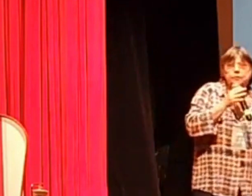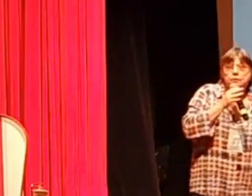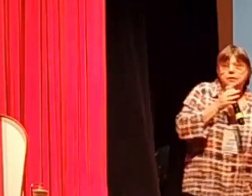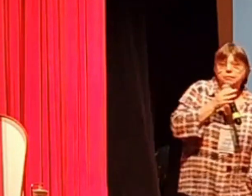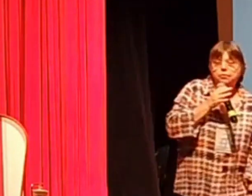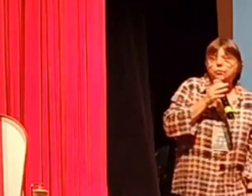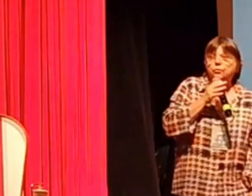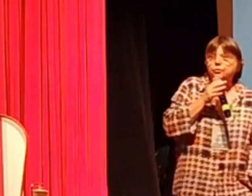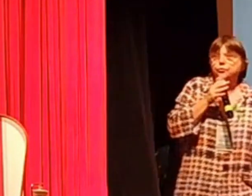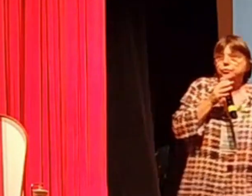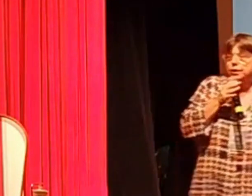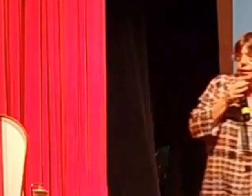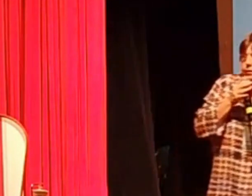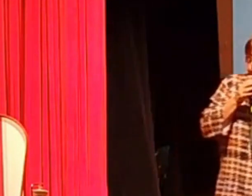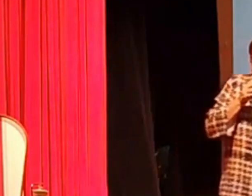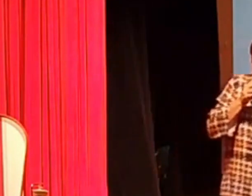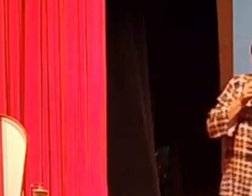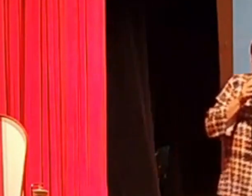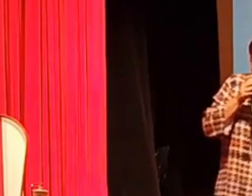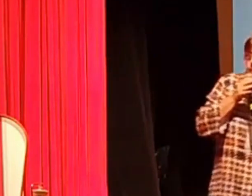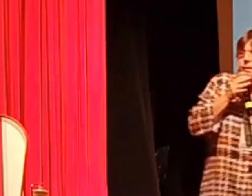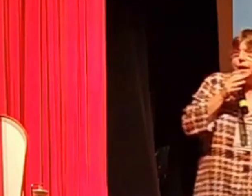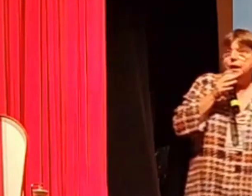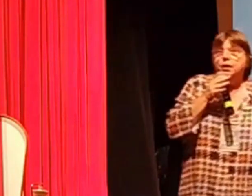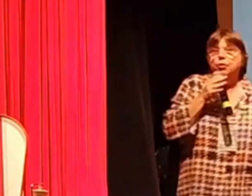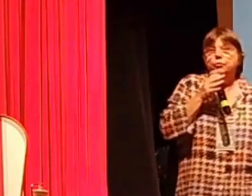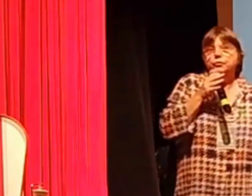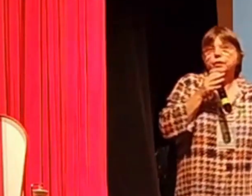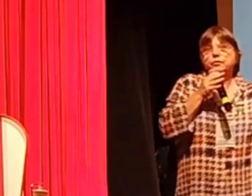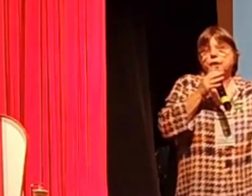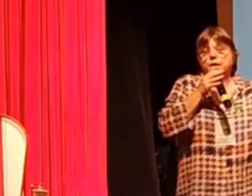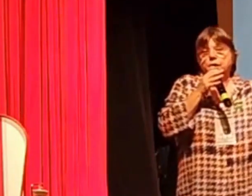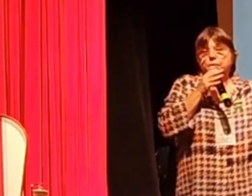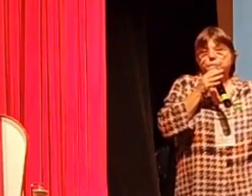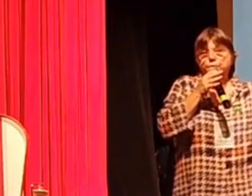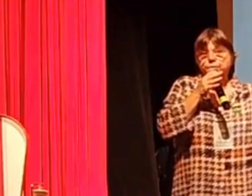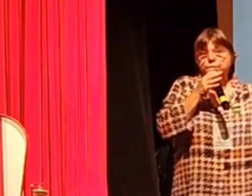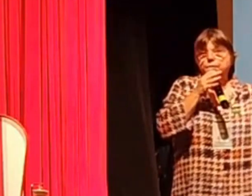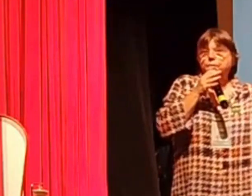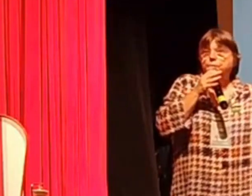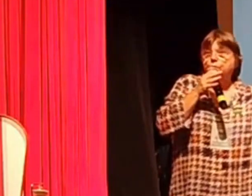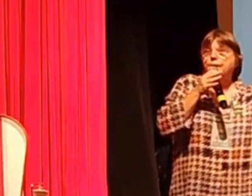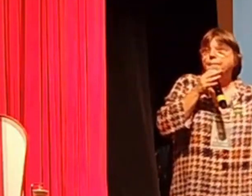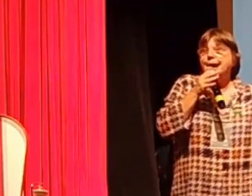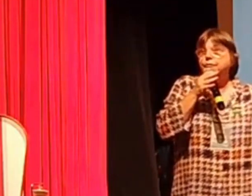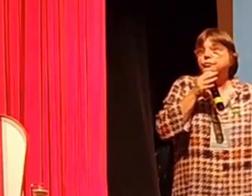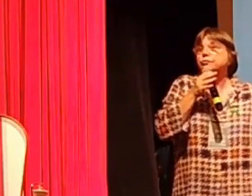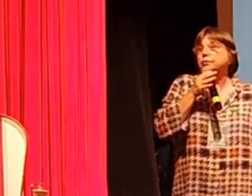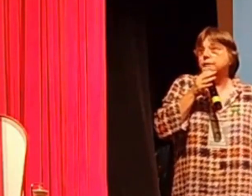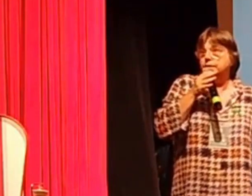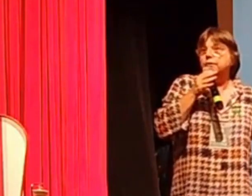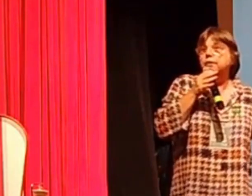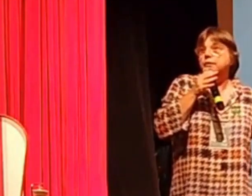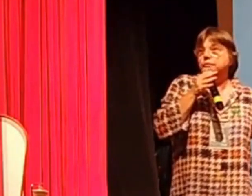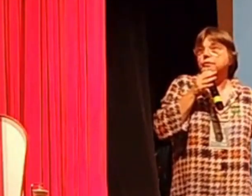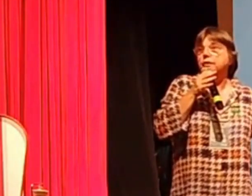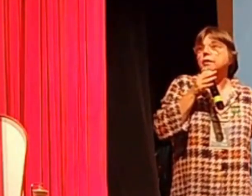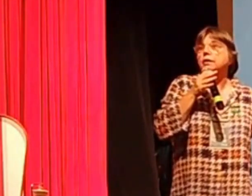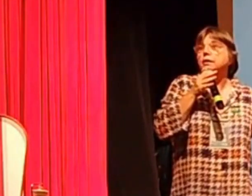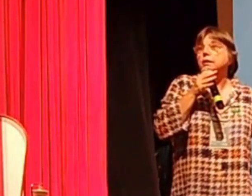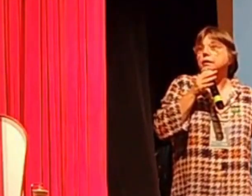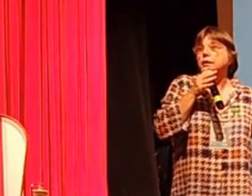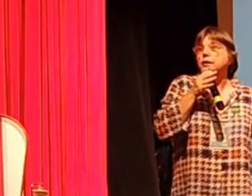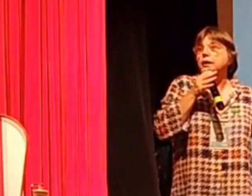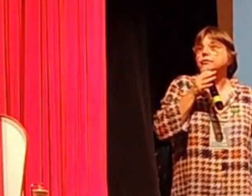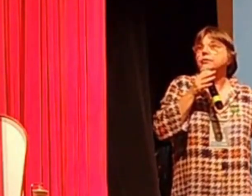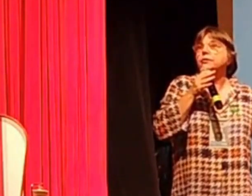42% indicam o uso de colete, tá? Ou seja, um pouco abaixo do que deveriam